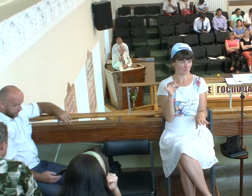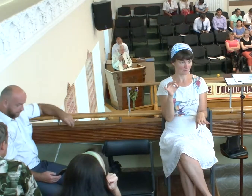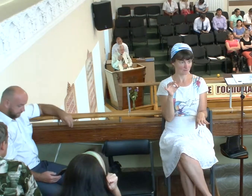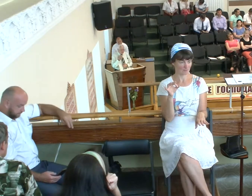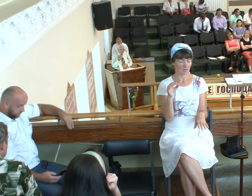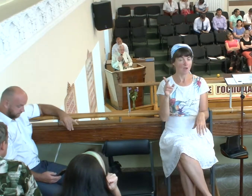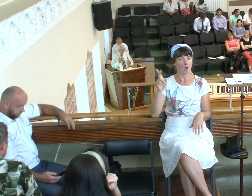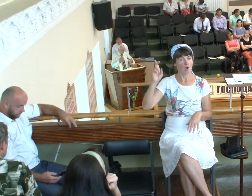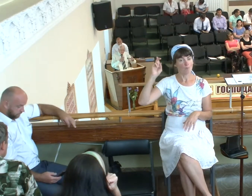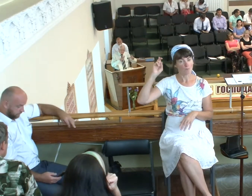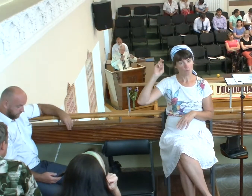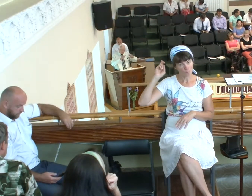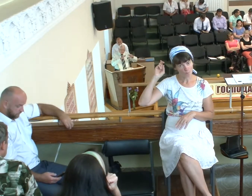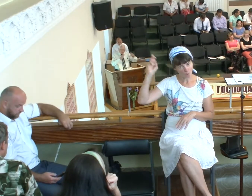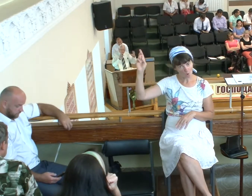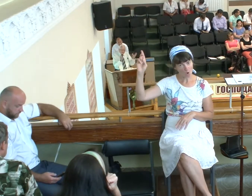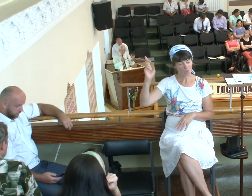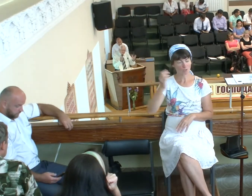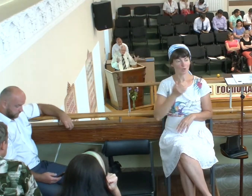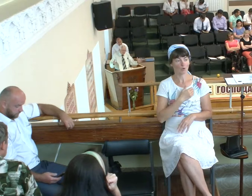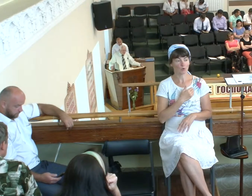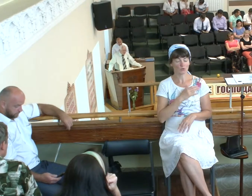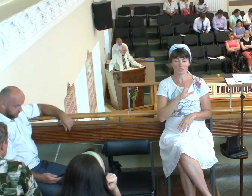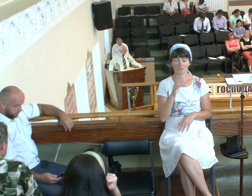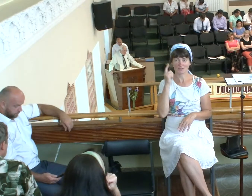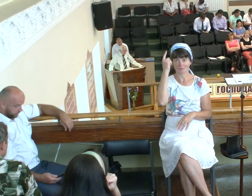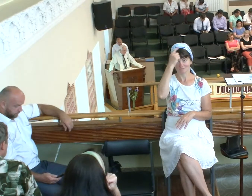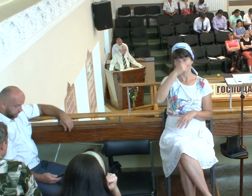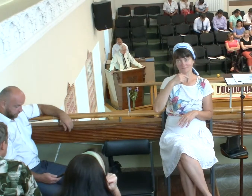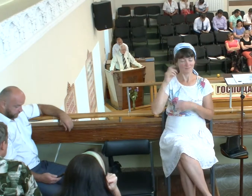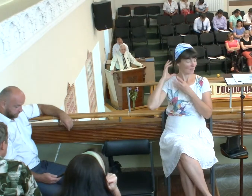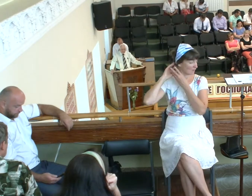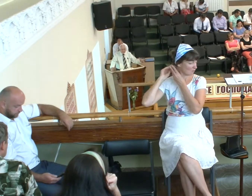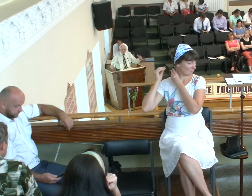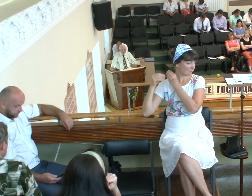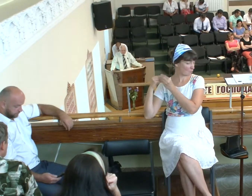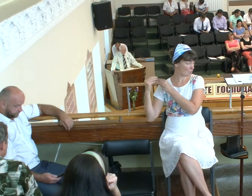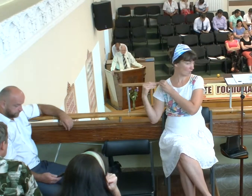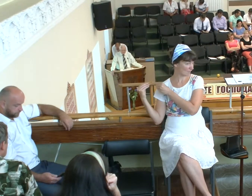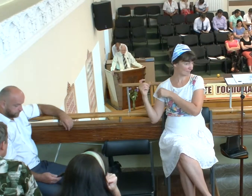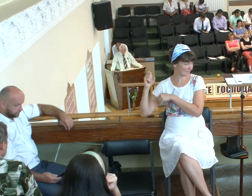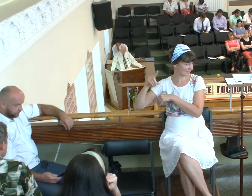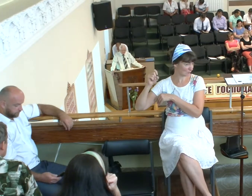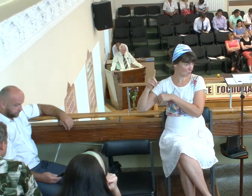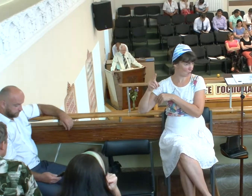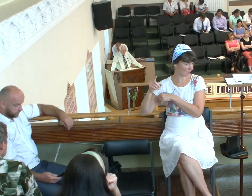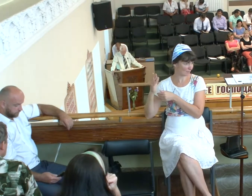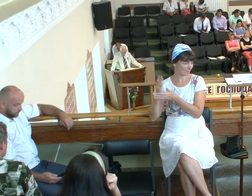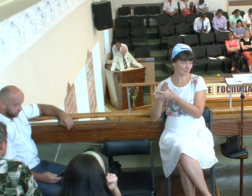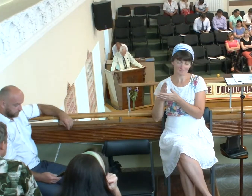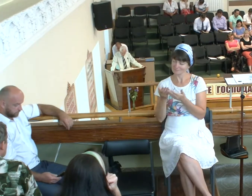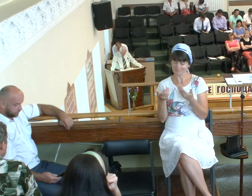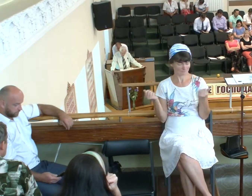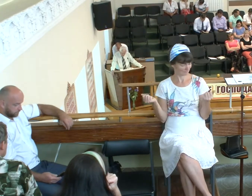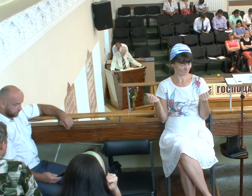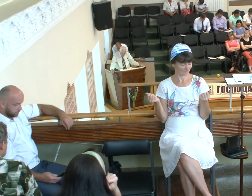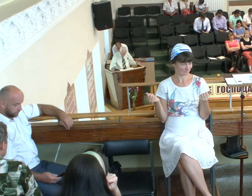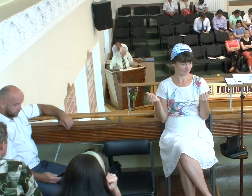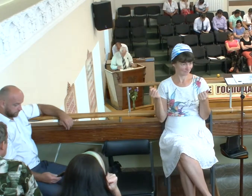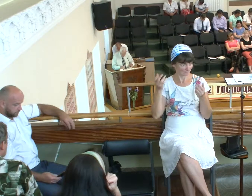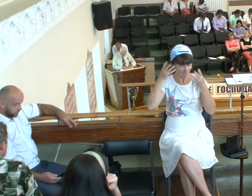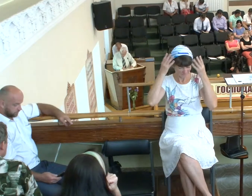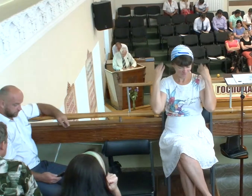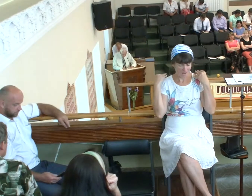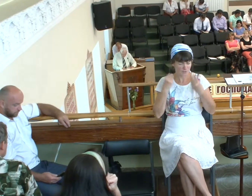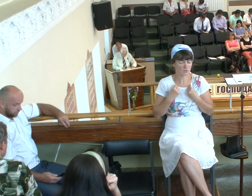Бог хочет не внешнее плетение волос, то есть не внешность даже наша, друзья дорогие.